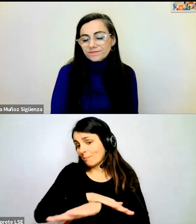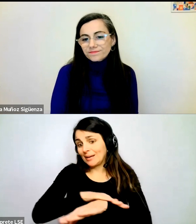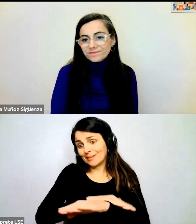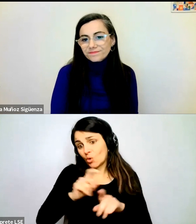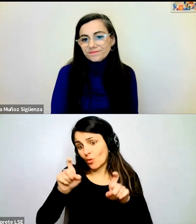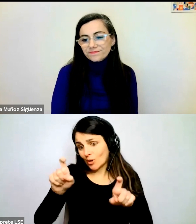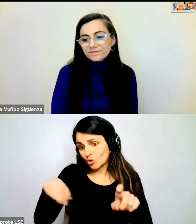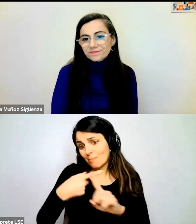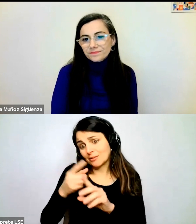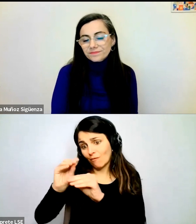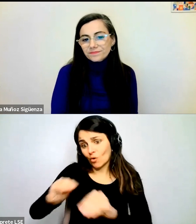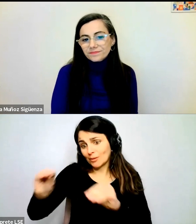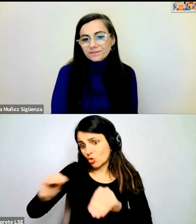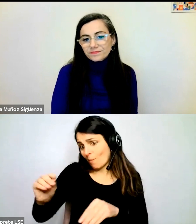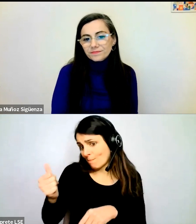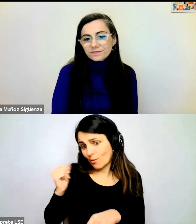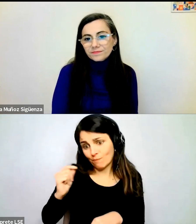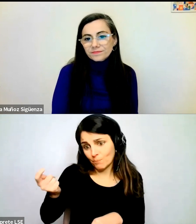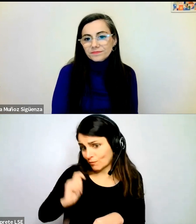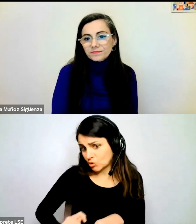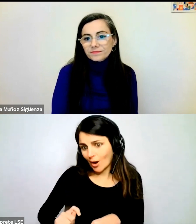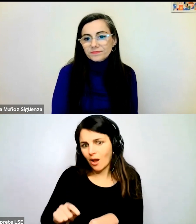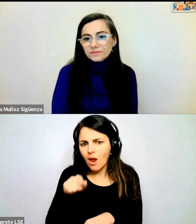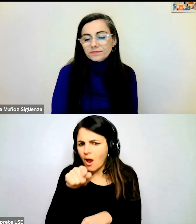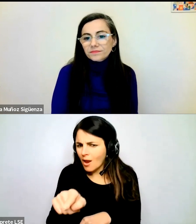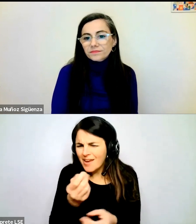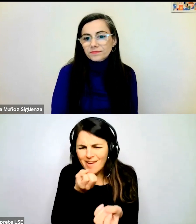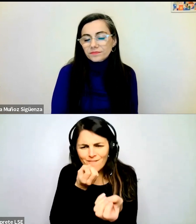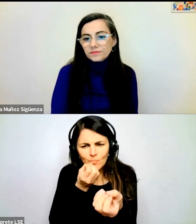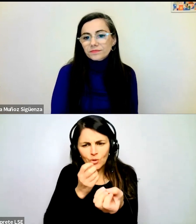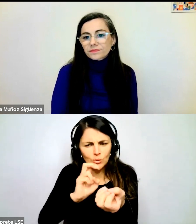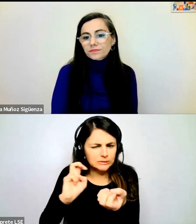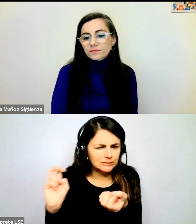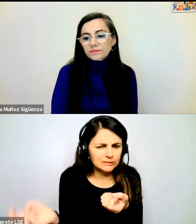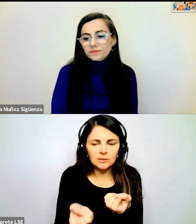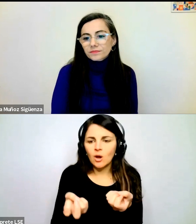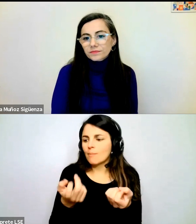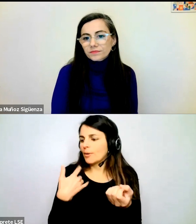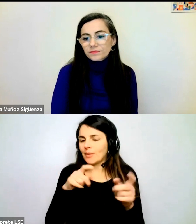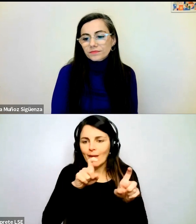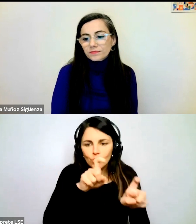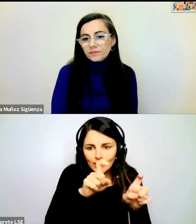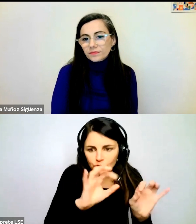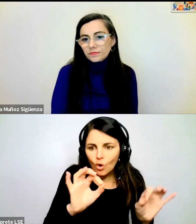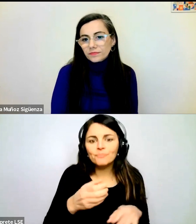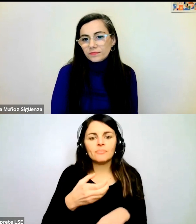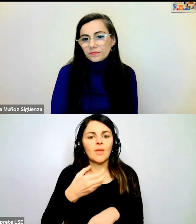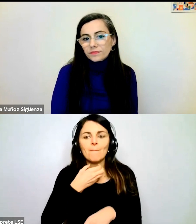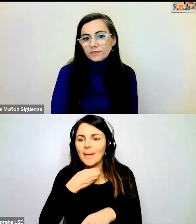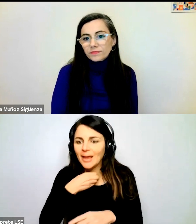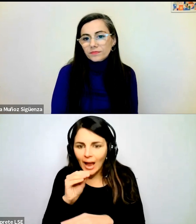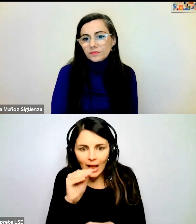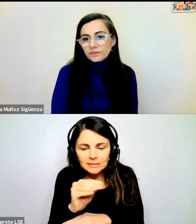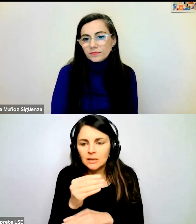Formación Profesional, pues donde podéis encontrar toda la información sobre educación, sobre becas, que pueden ser muy, muy interesantes para las